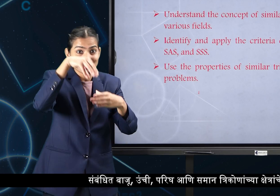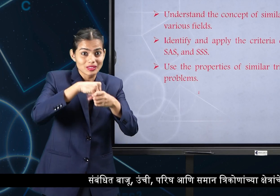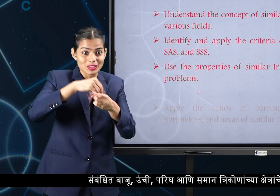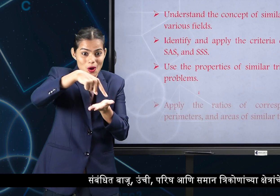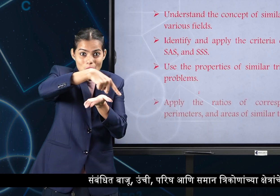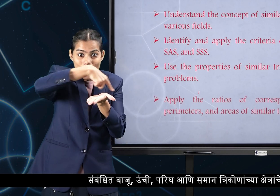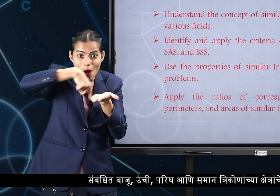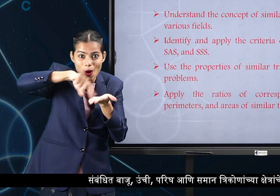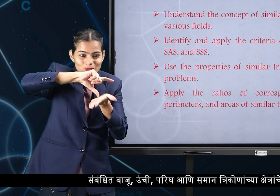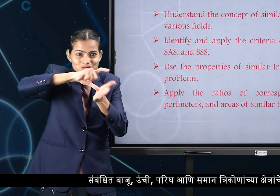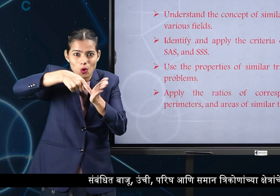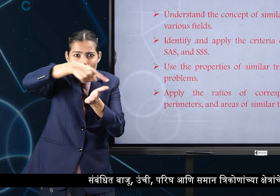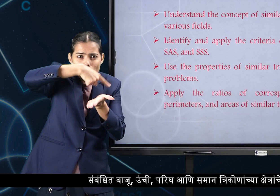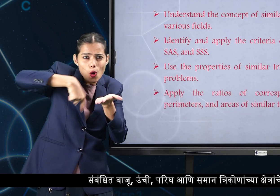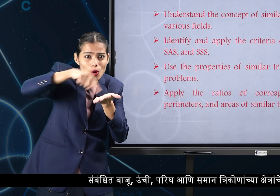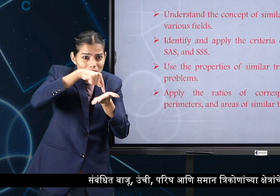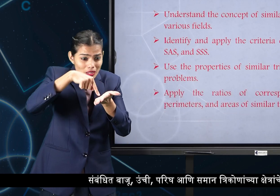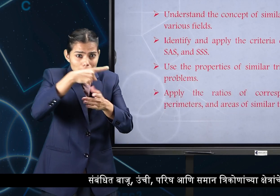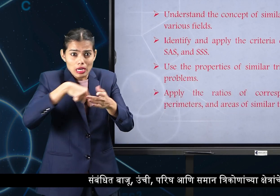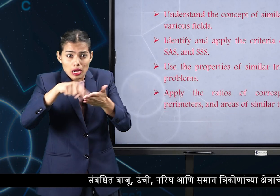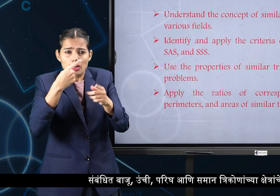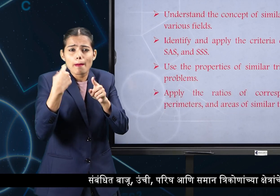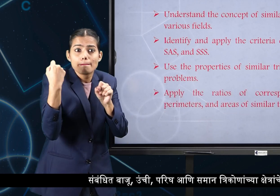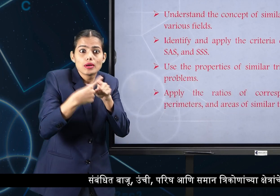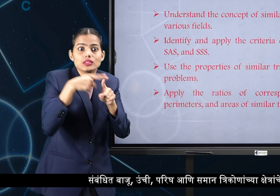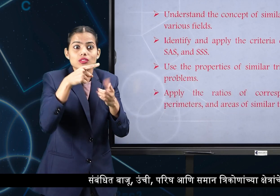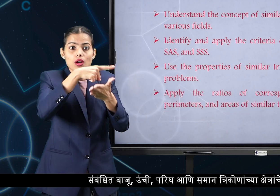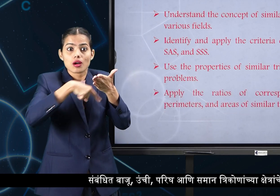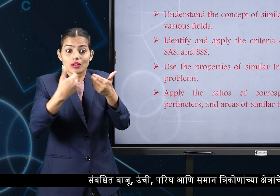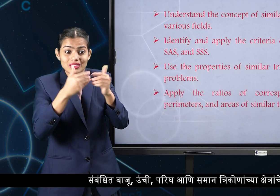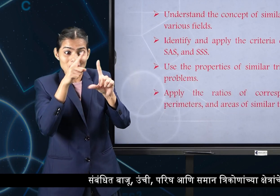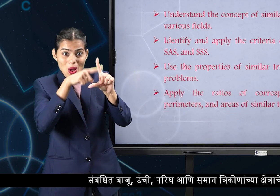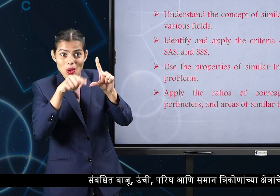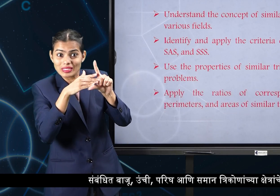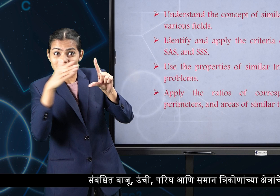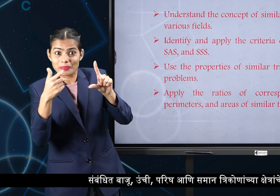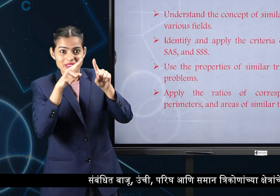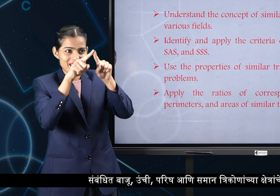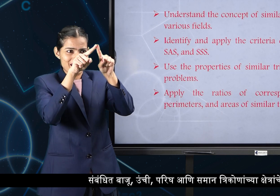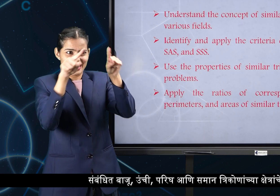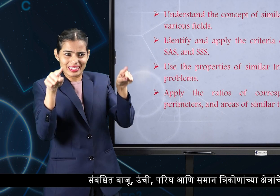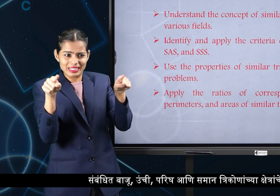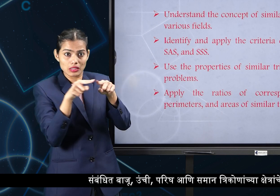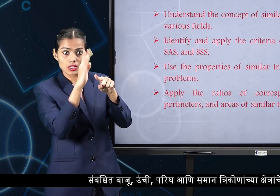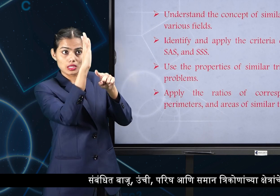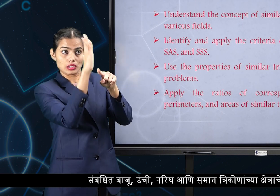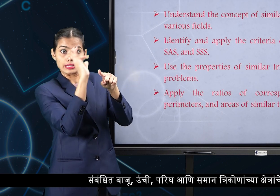संबंधित बाजू, उंची, परिघ आणि समान त्रिकोणांच्या क्षेत्रांचा गुणोत्तर लागू करा.